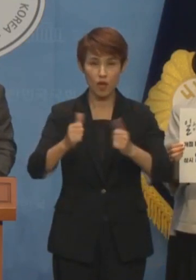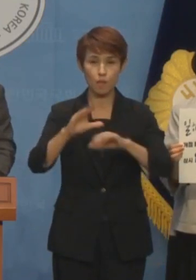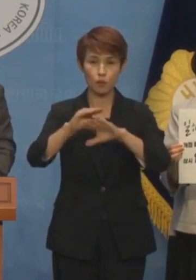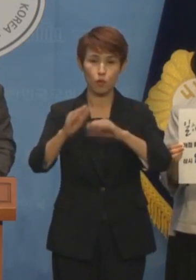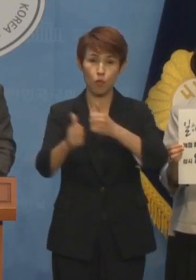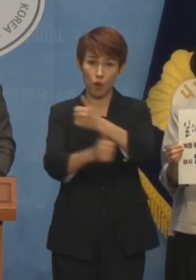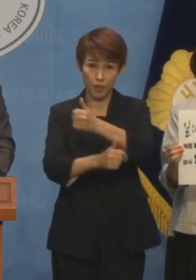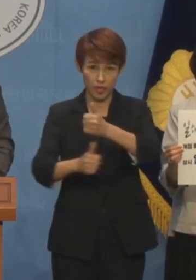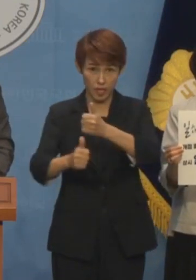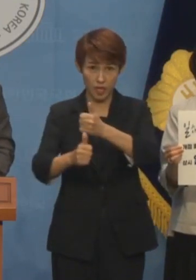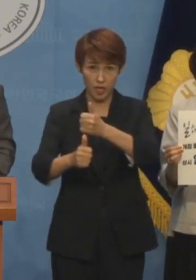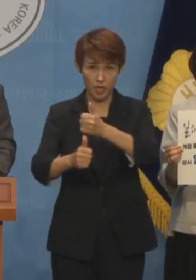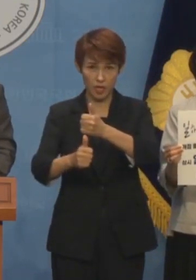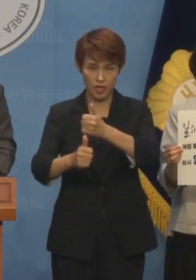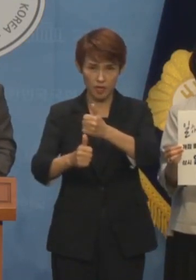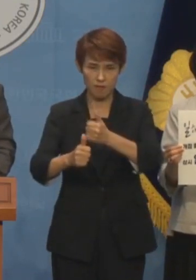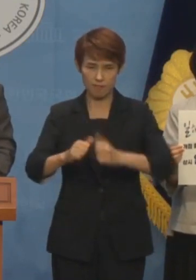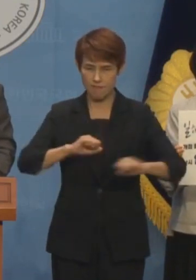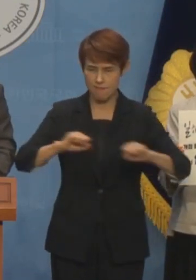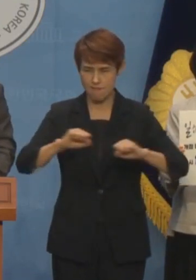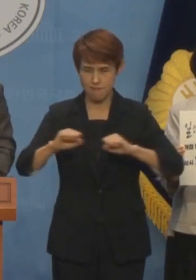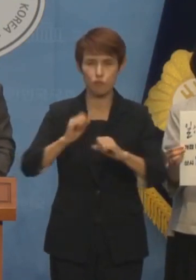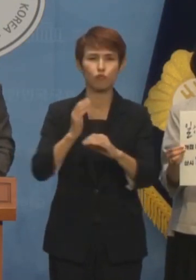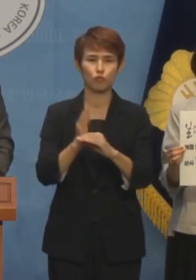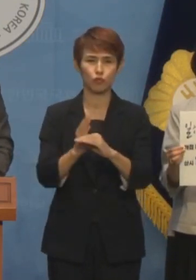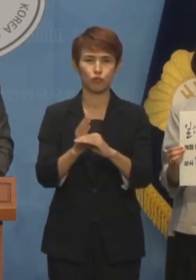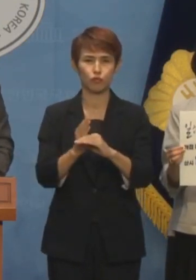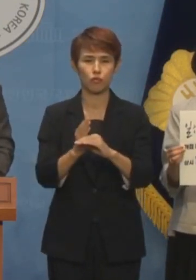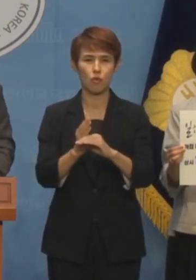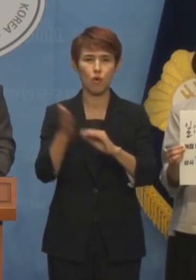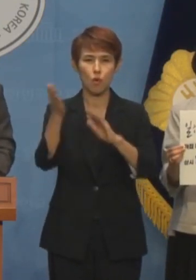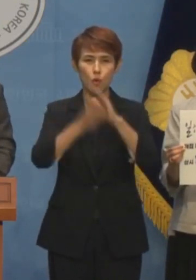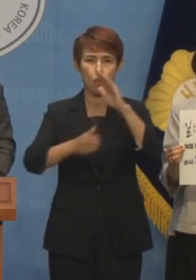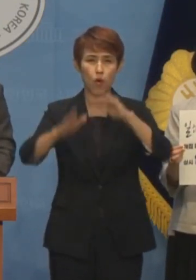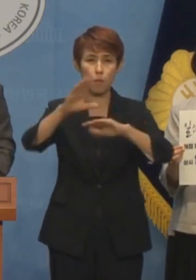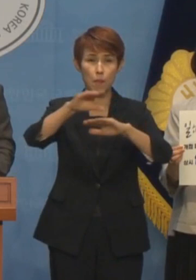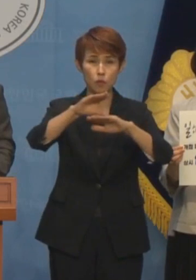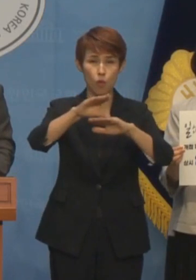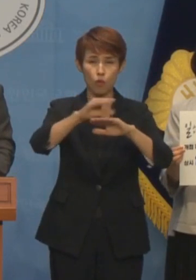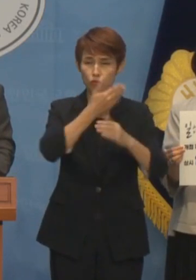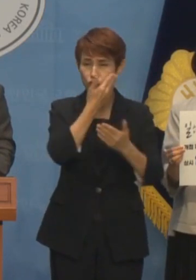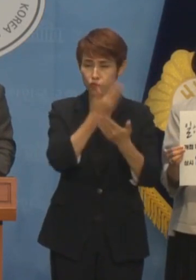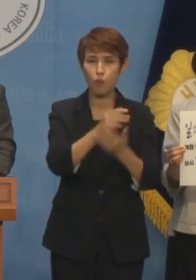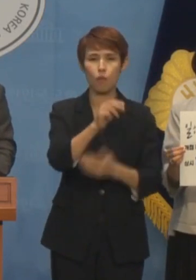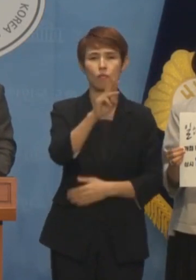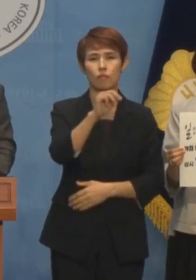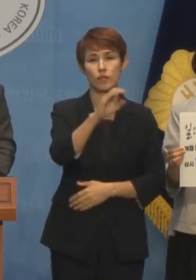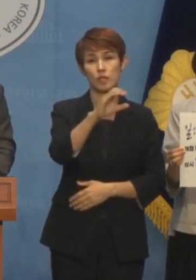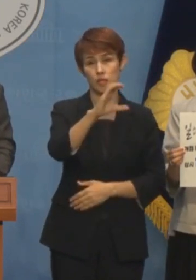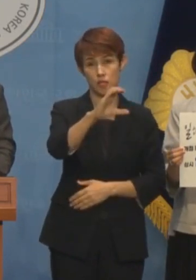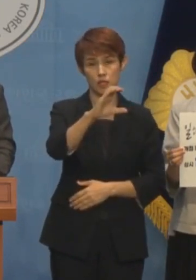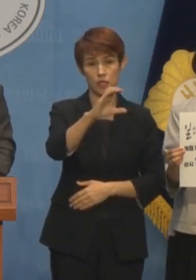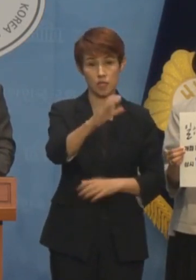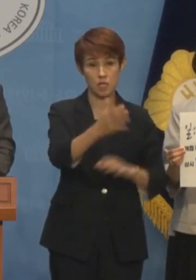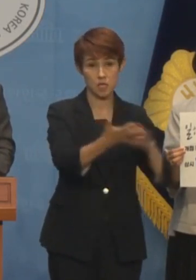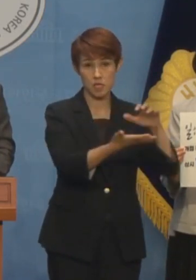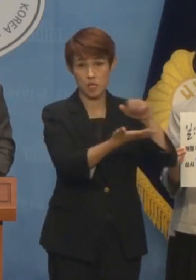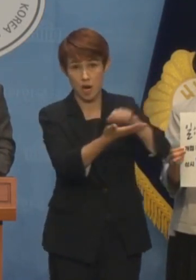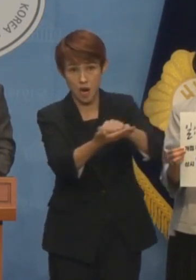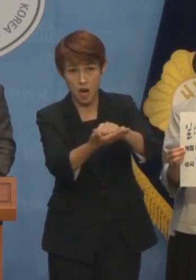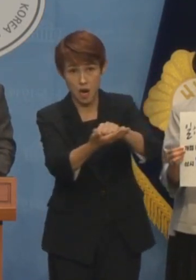시기에는 매우 급히 돌아가고 있습니다. 공영방송의 마지막 보루로 남은 MBC에 대한 장악을